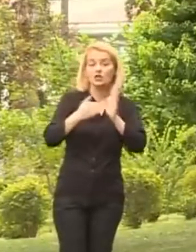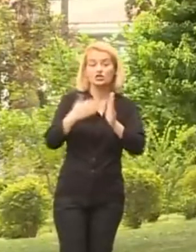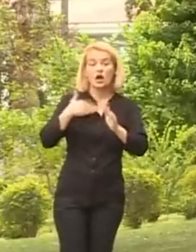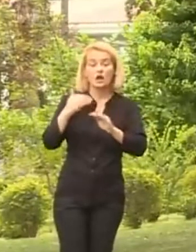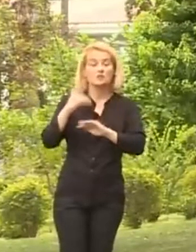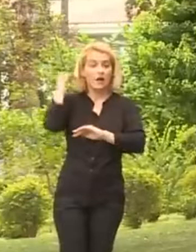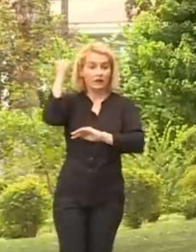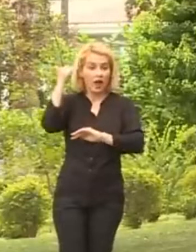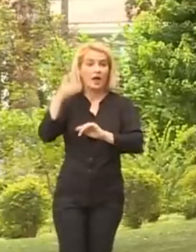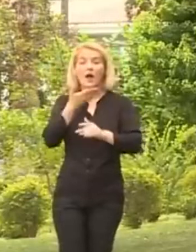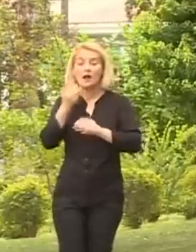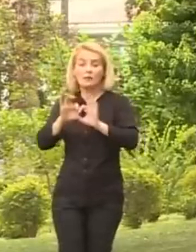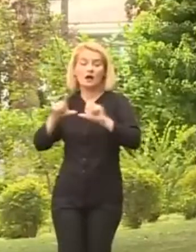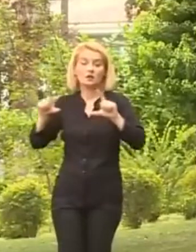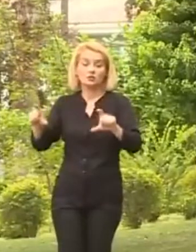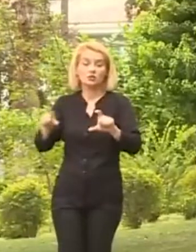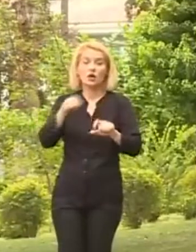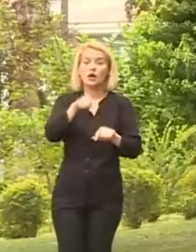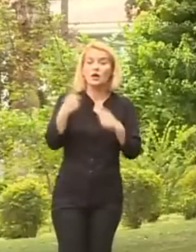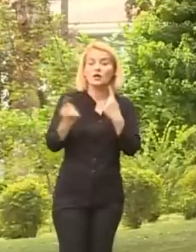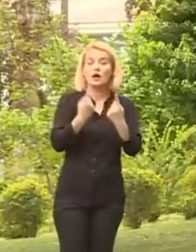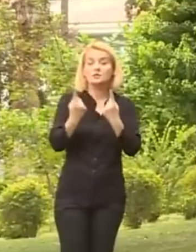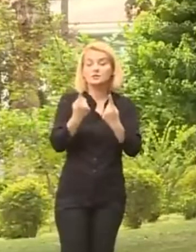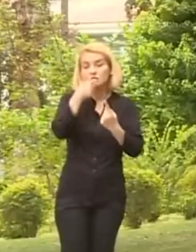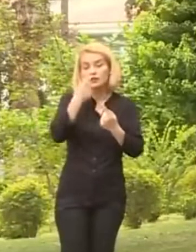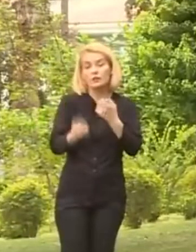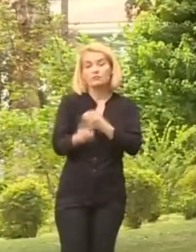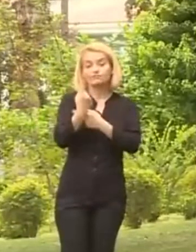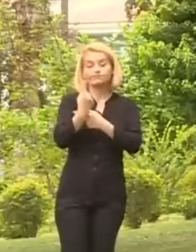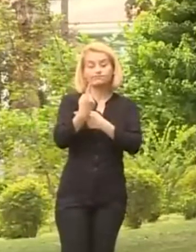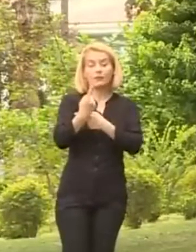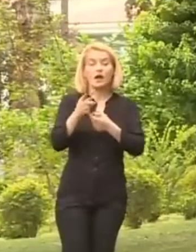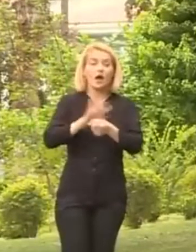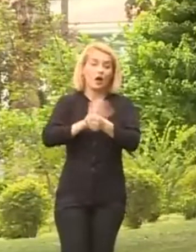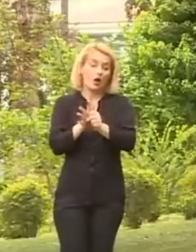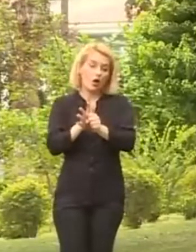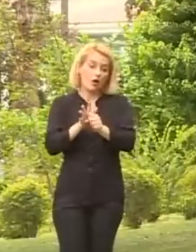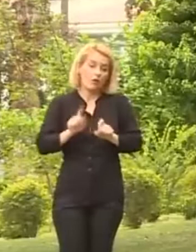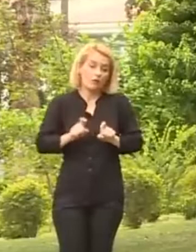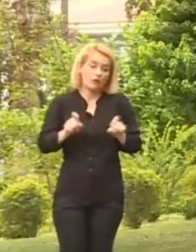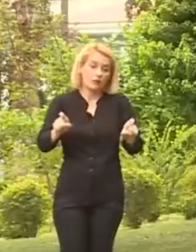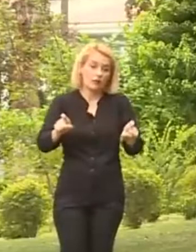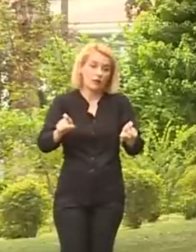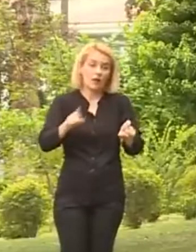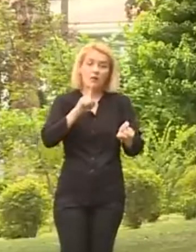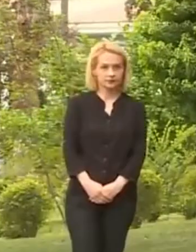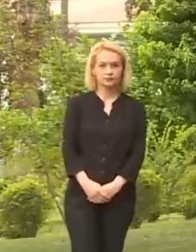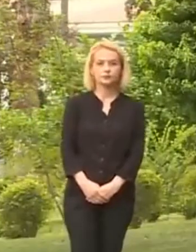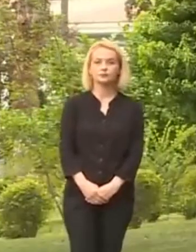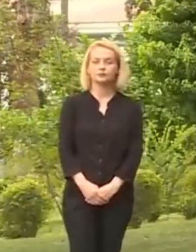но ова ситуација е поради тоа што е предизвикана од пандемијата и еден многу опасен